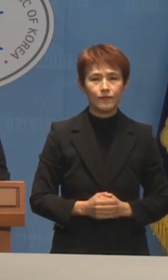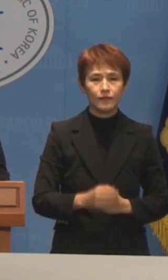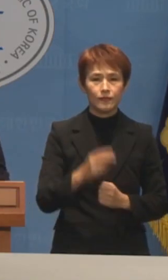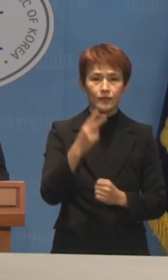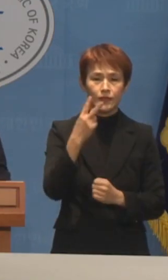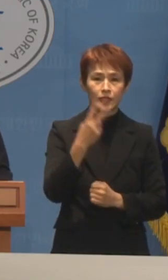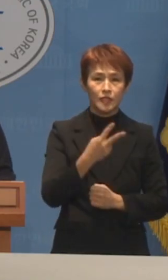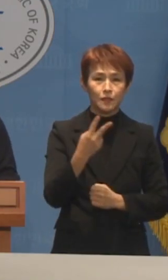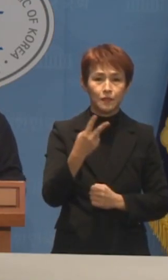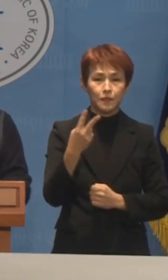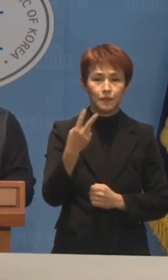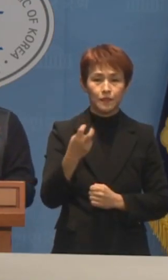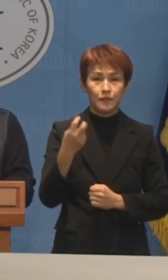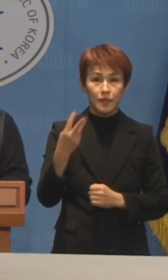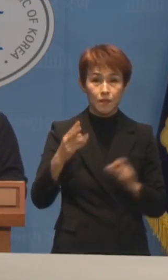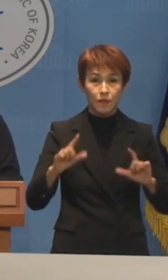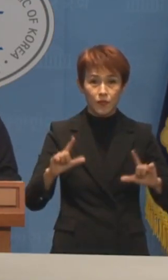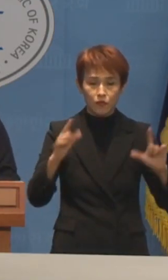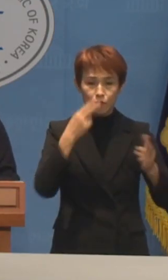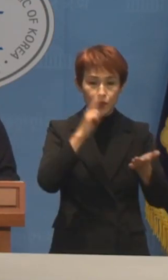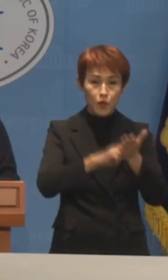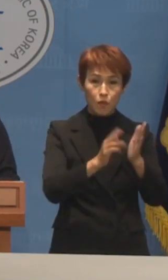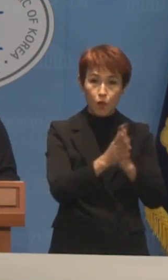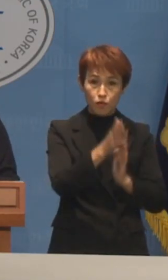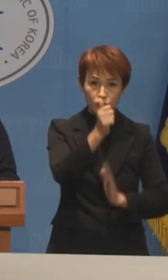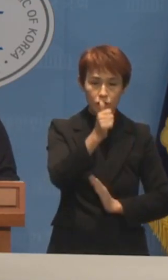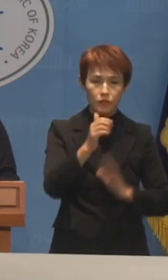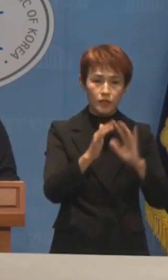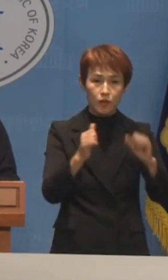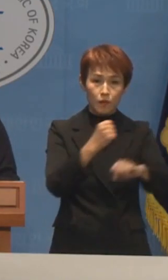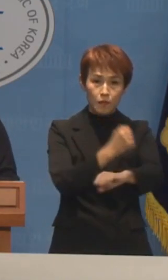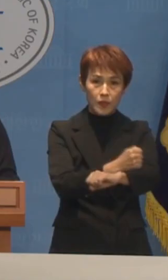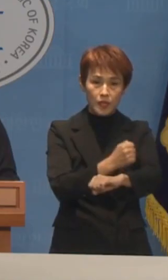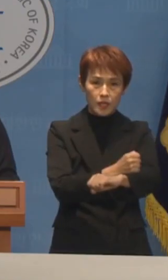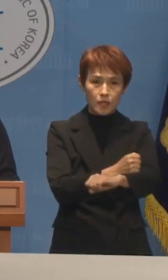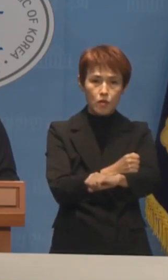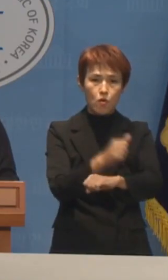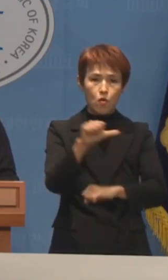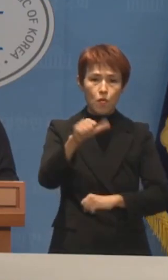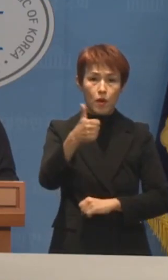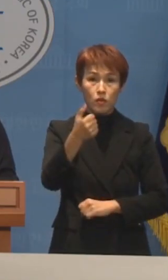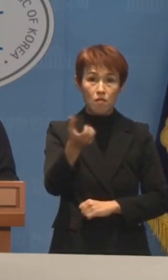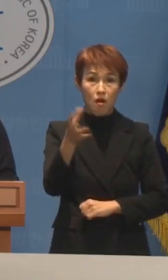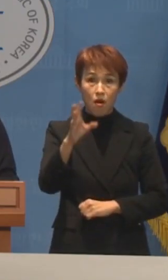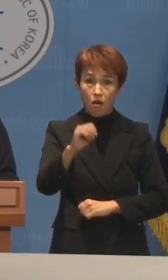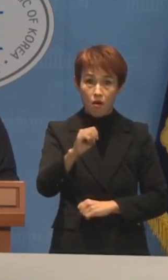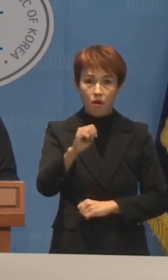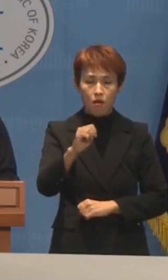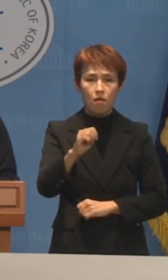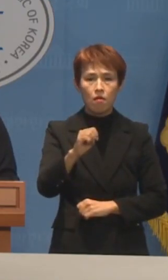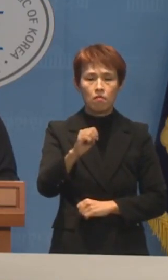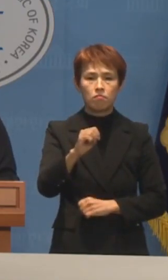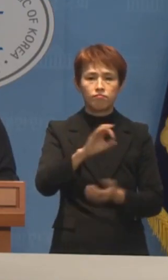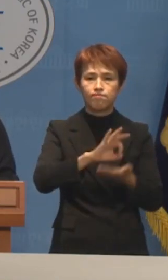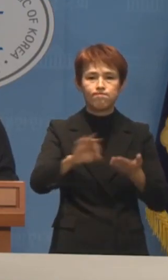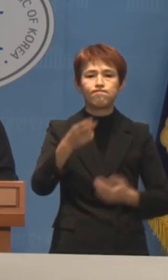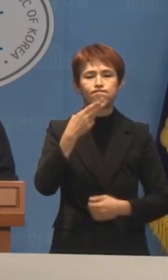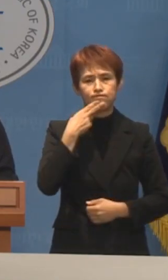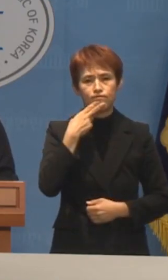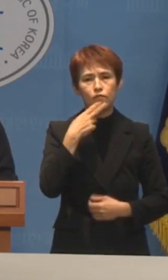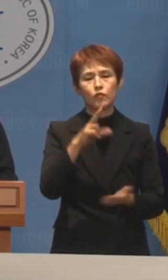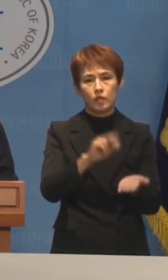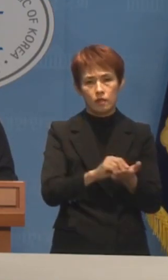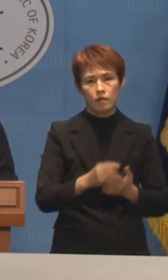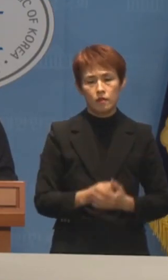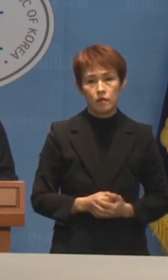23년 우정사업본부는 인건비 550억을 불용 처리하였습니다. 현장에서는 끊임없이 겸배를 해결을